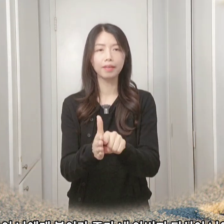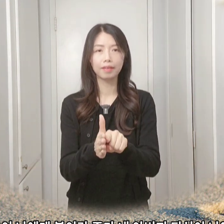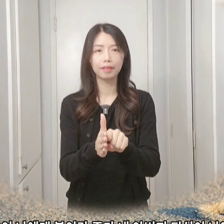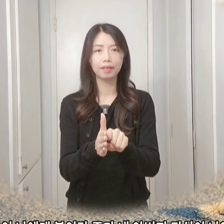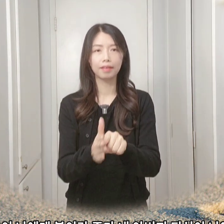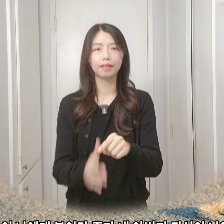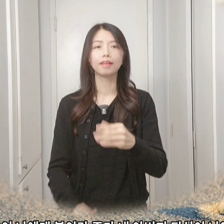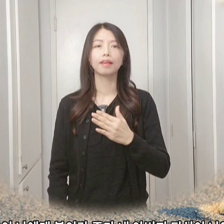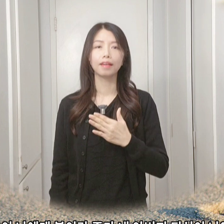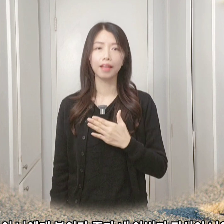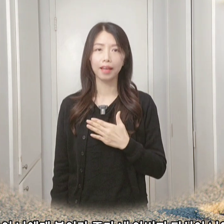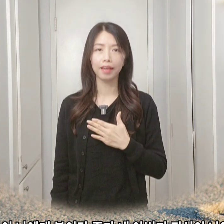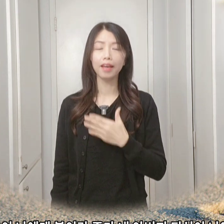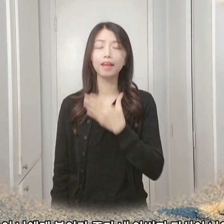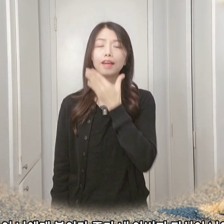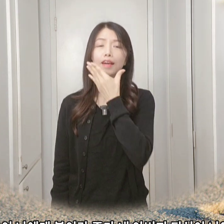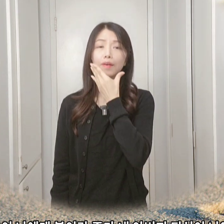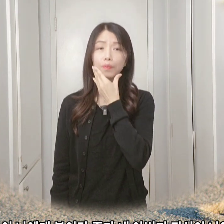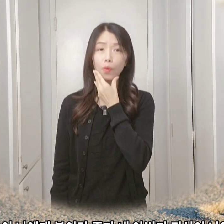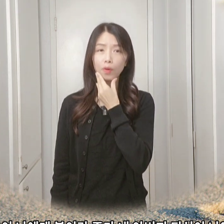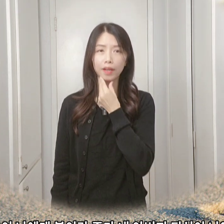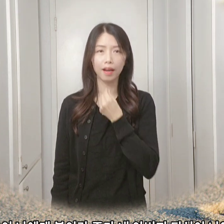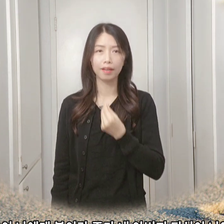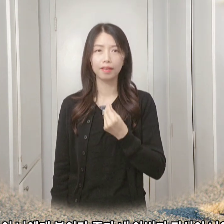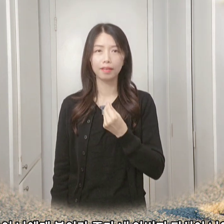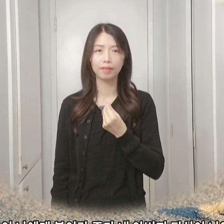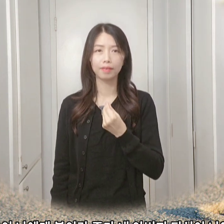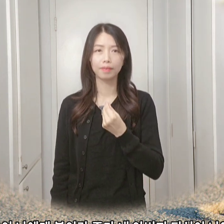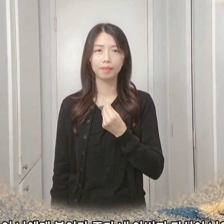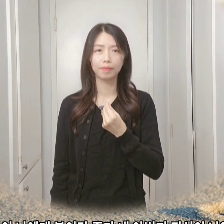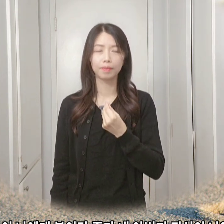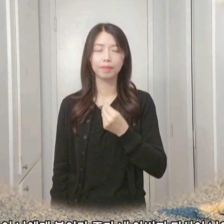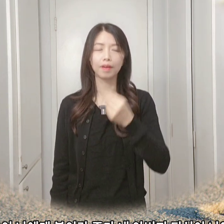믿음이 나에게 복이라.